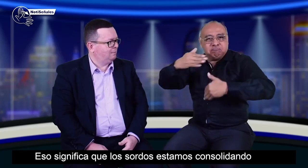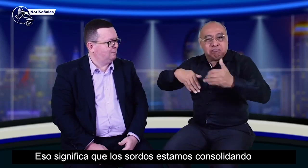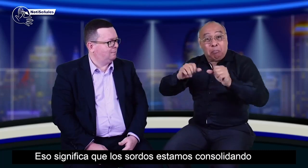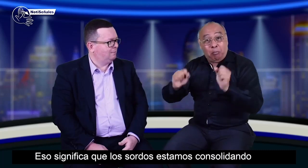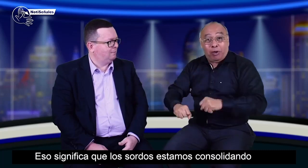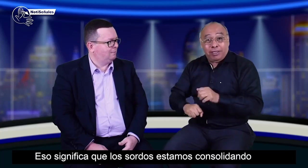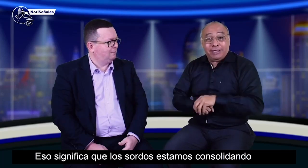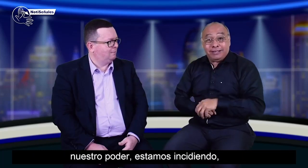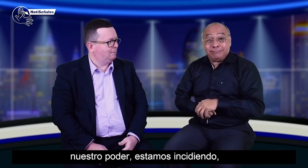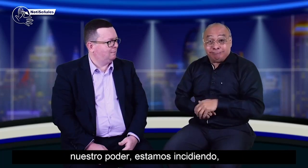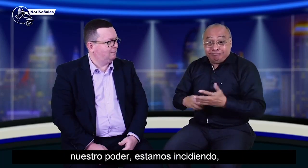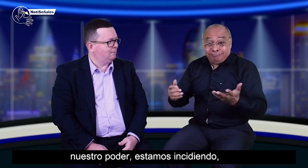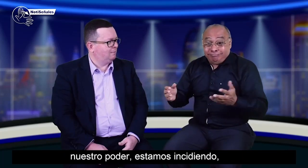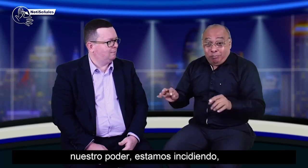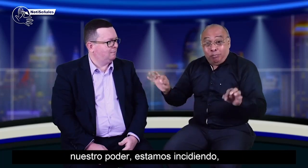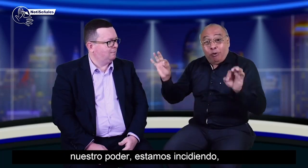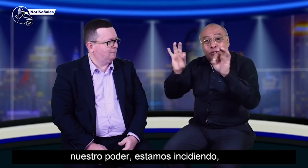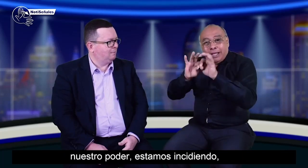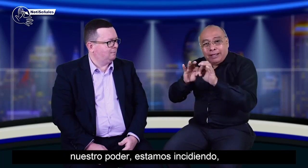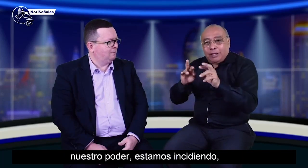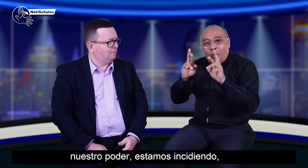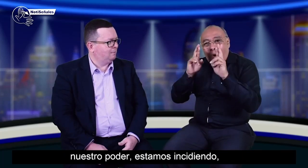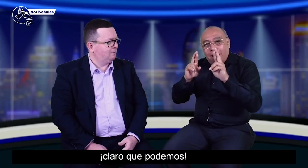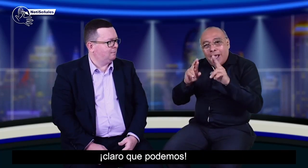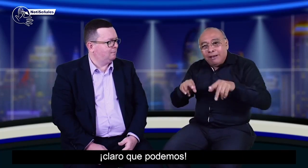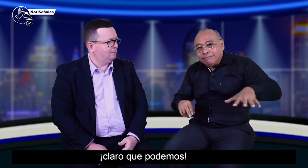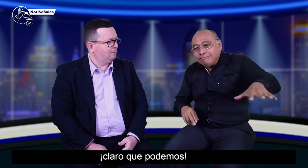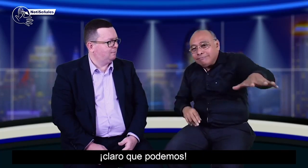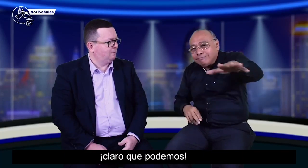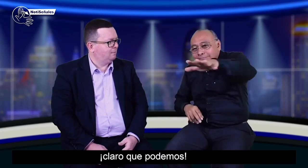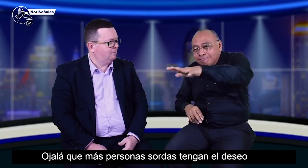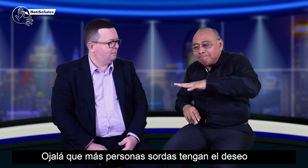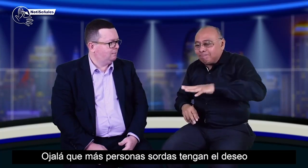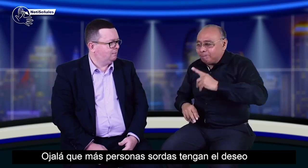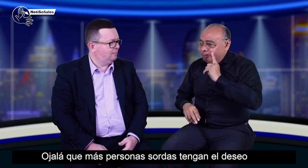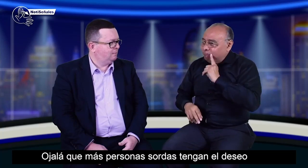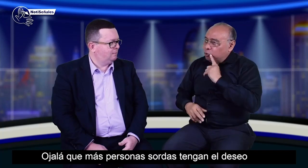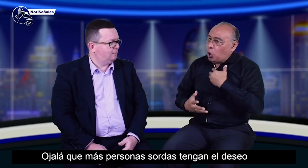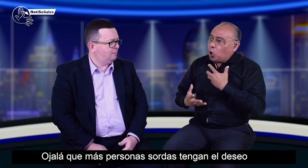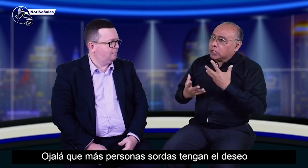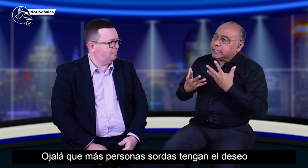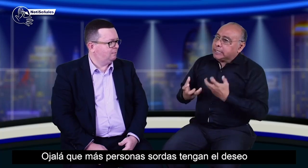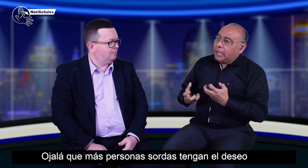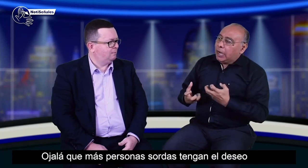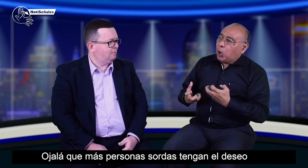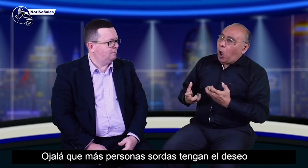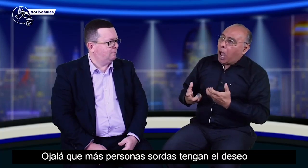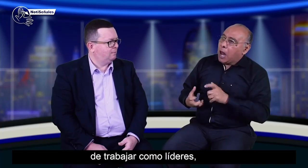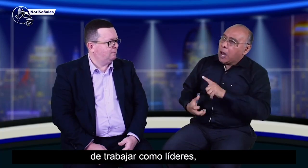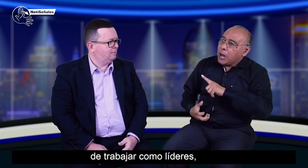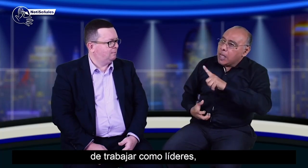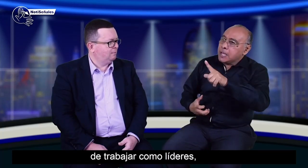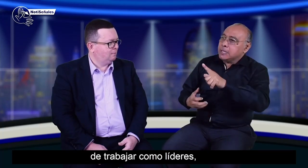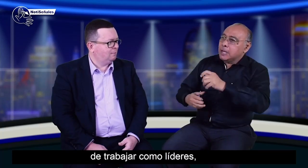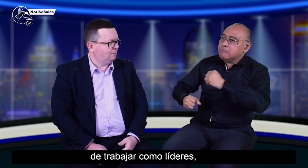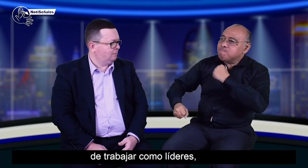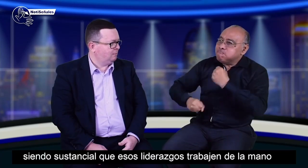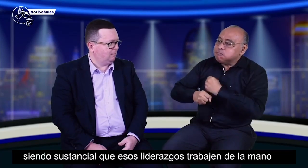consolidando nuestro poder, estamos incidiendo. Claro que podemos. Ojalá que más personas sordas tengan el deseo de trabajar como líderes, siendo